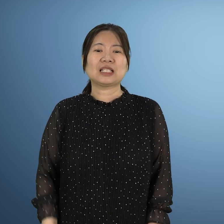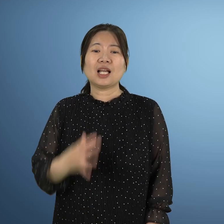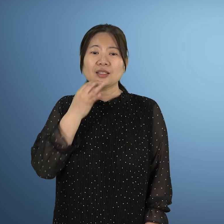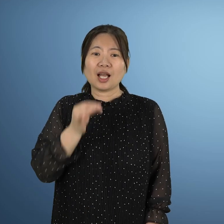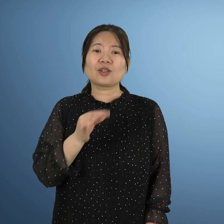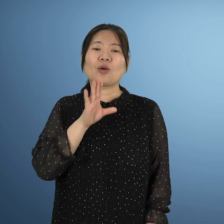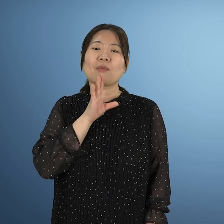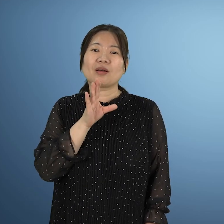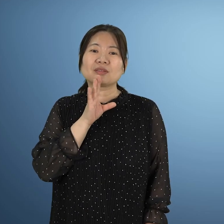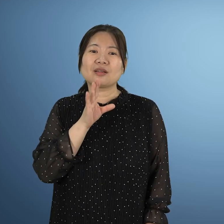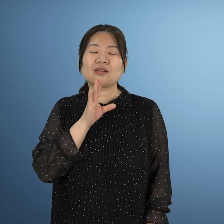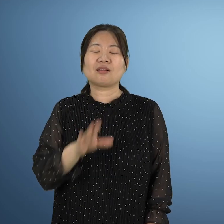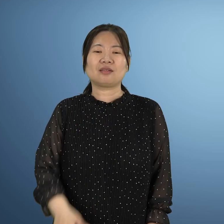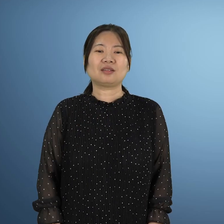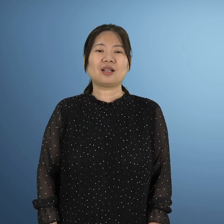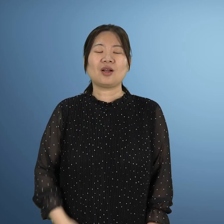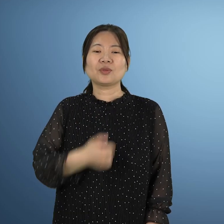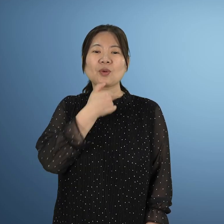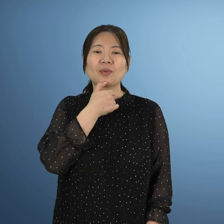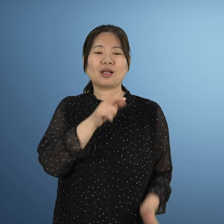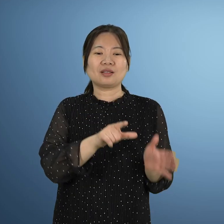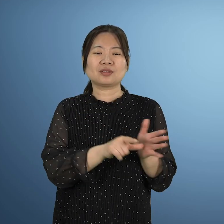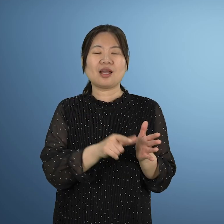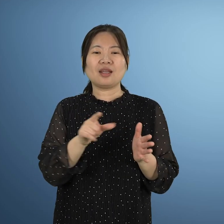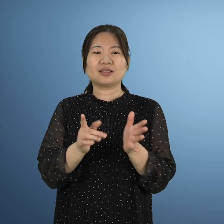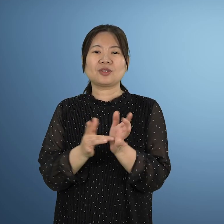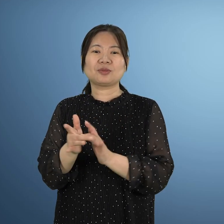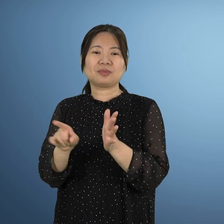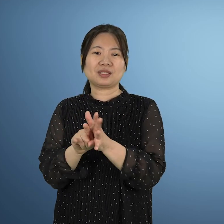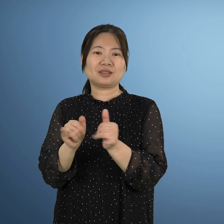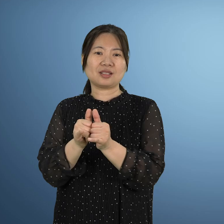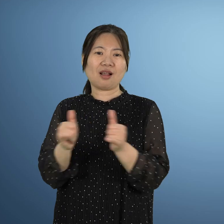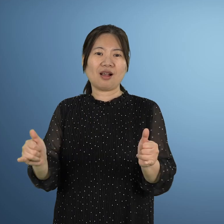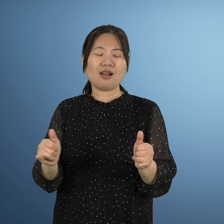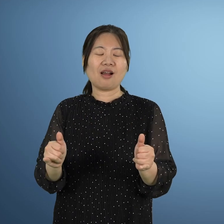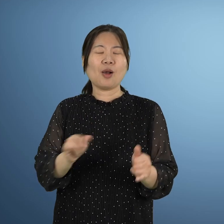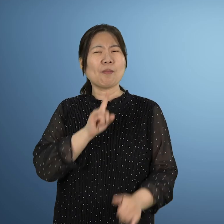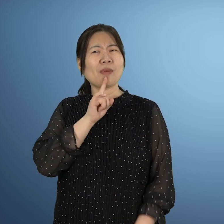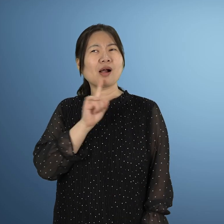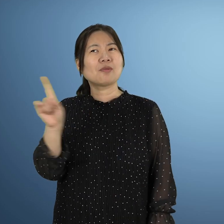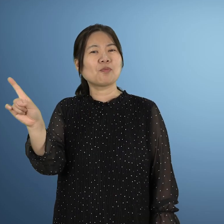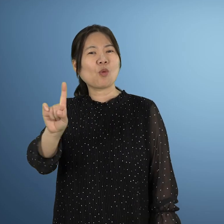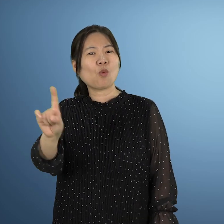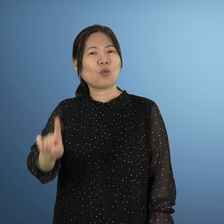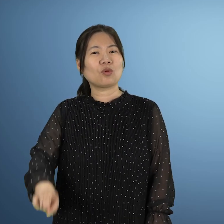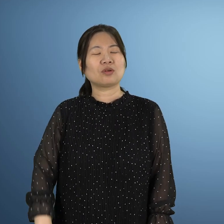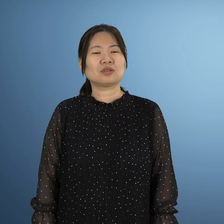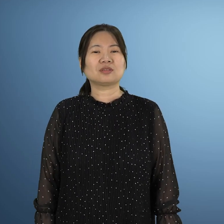당연히 그래야 돼요. 로마 시대의 그리스도인들이 뭐라고 얘기를 했는가 하면